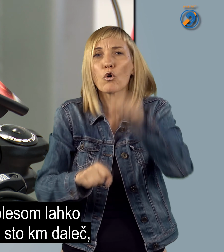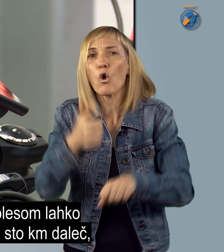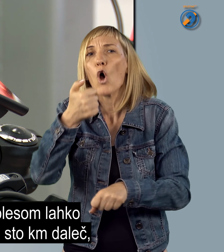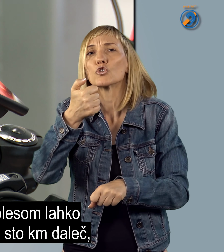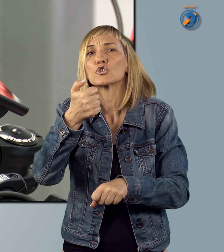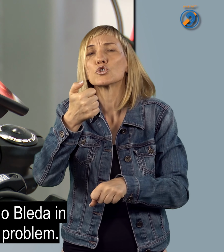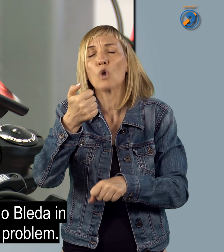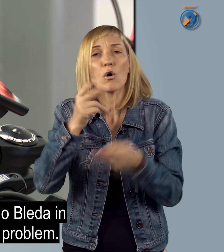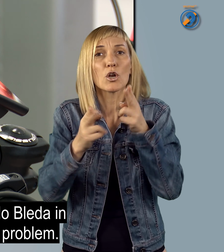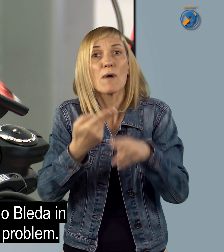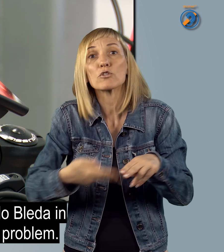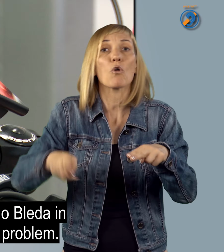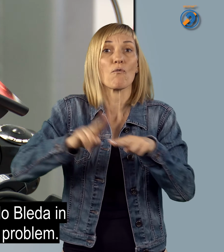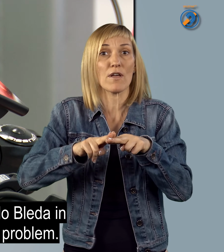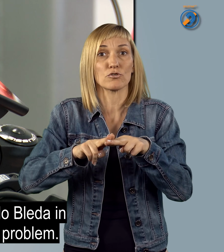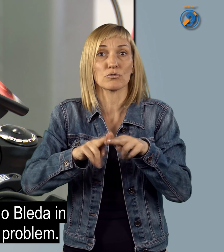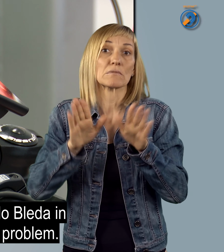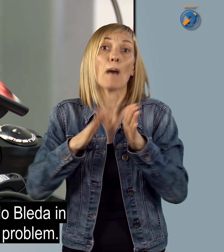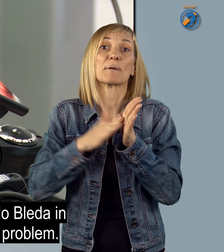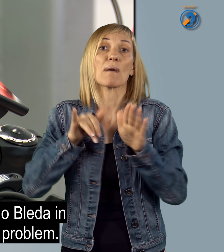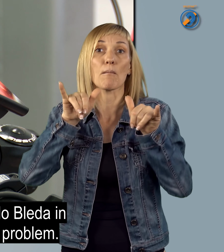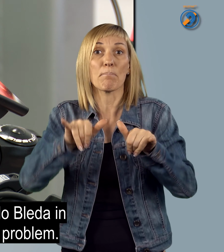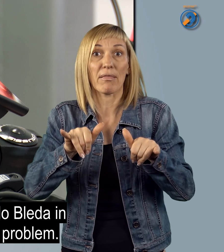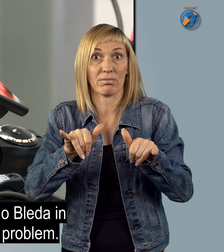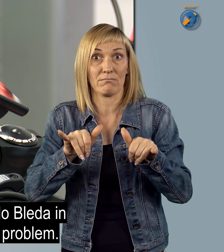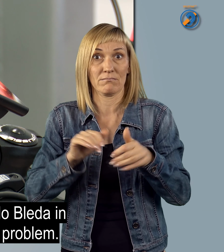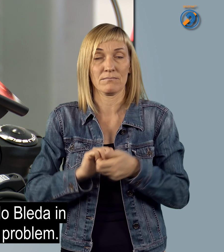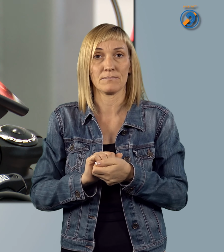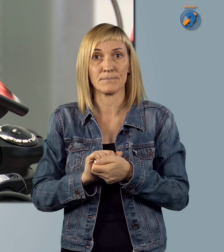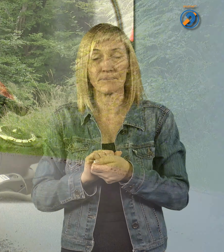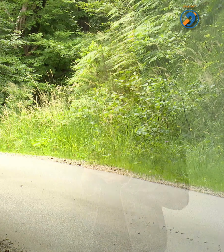km daleč, tako da tudi do Bleda pa nazaj ni več problem.